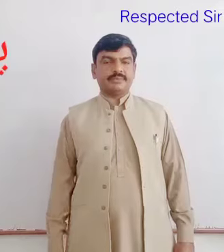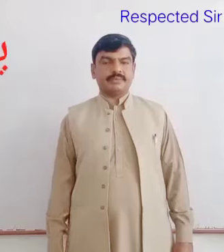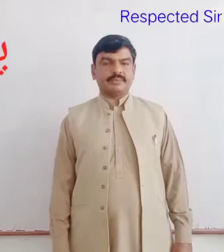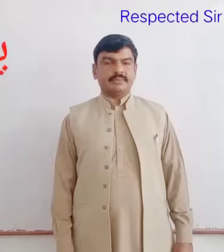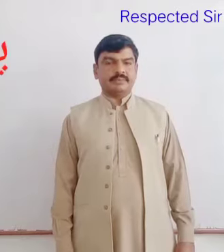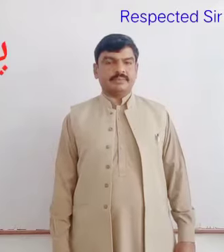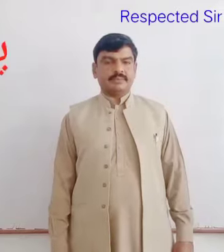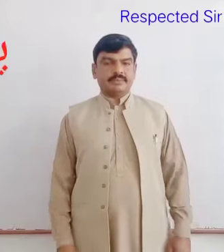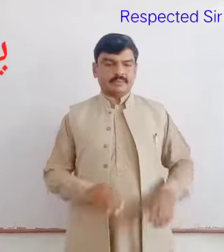पातू,